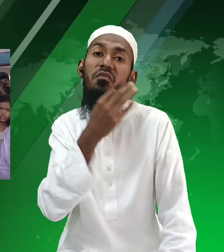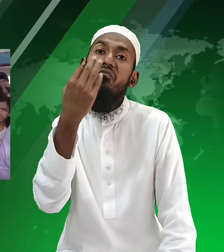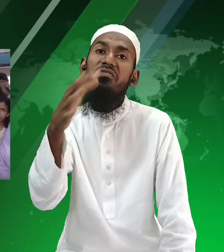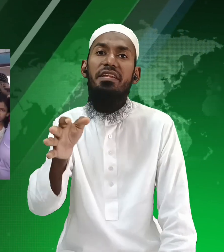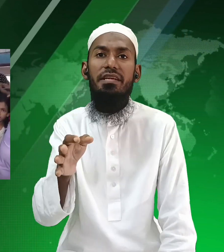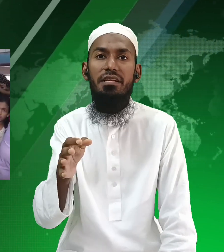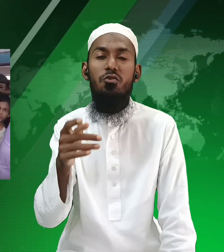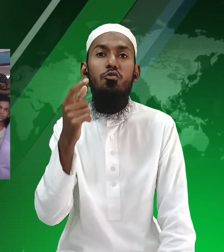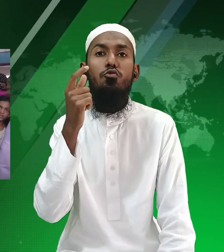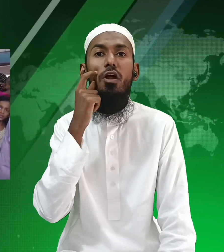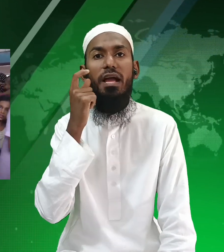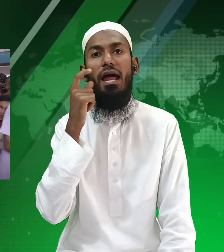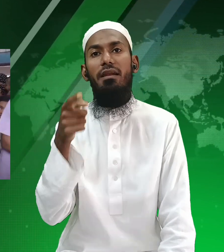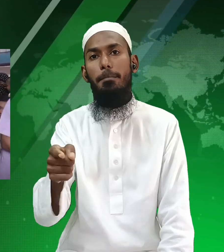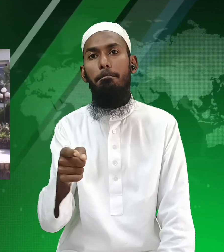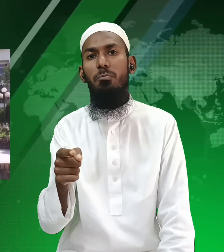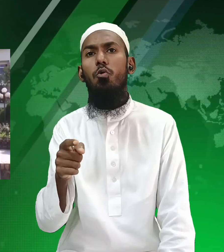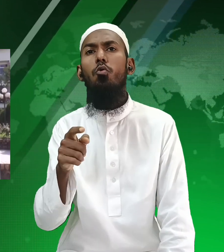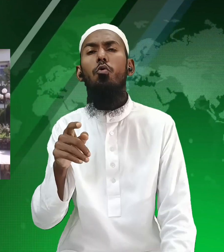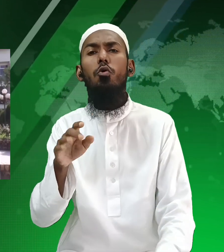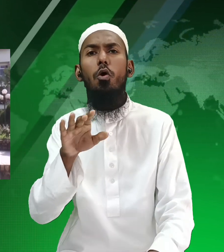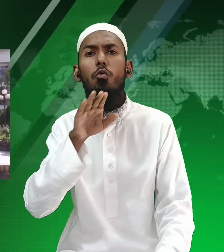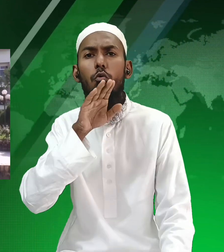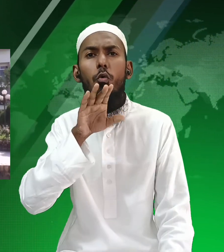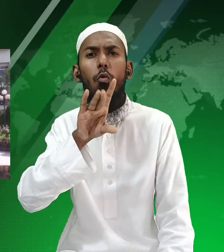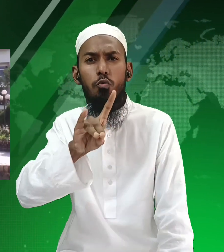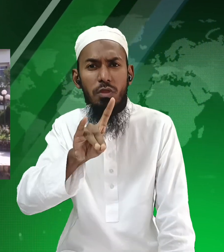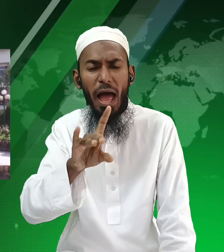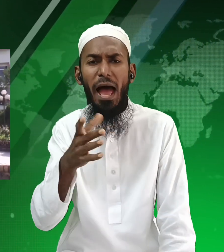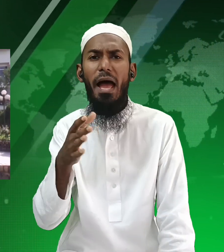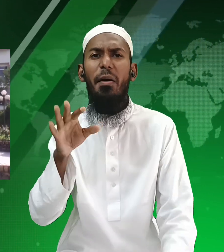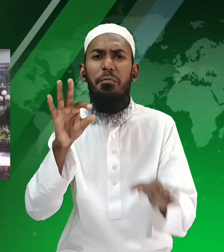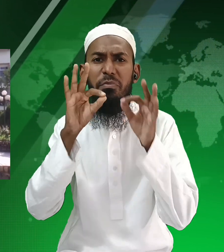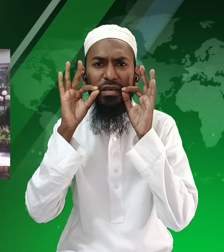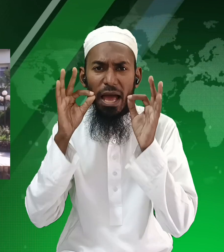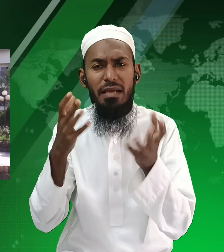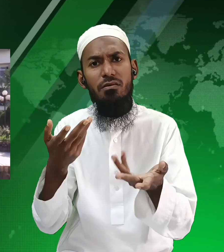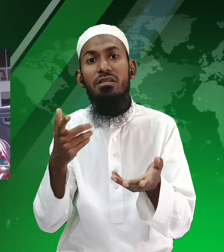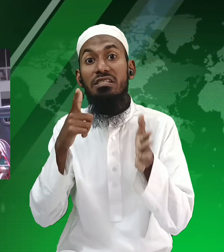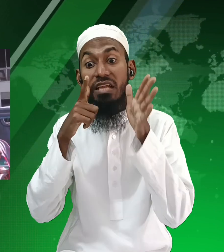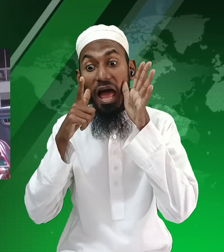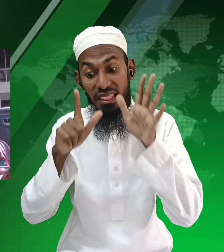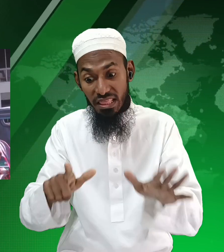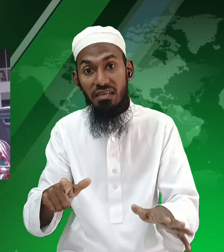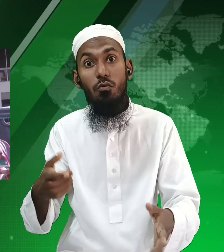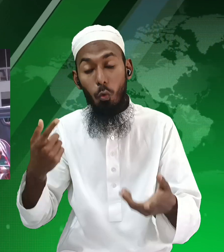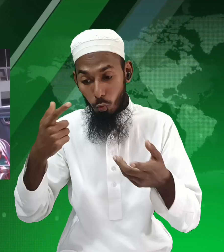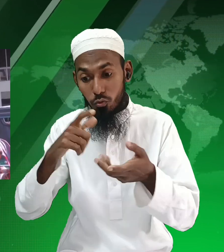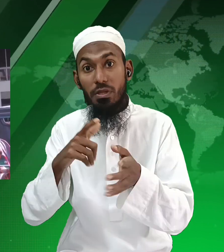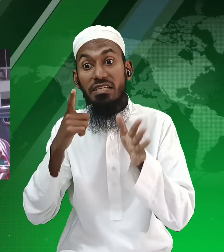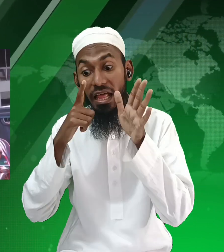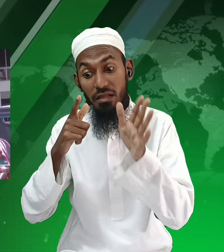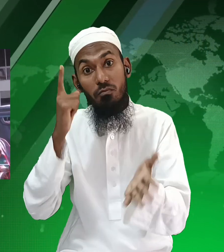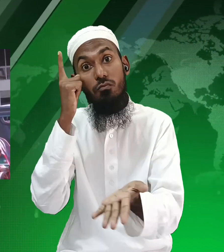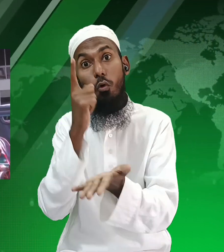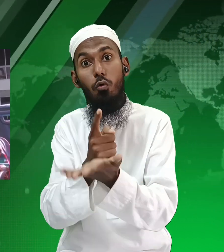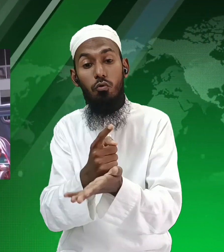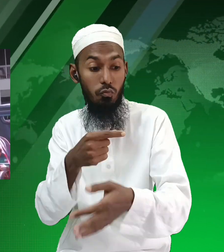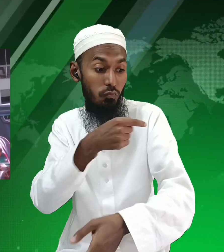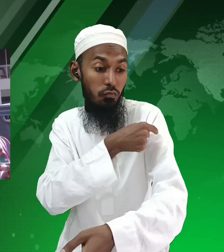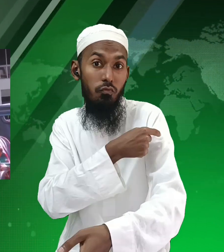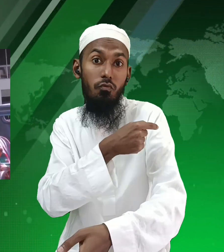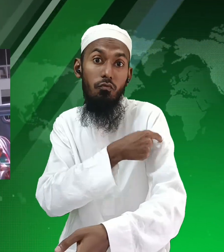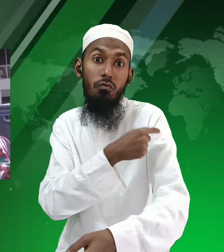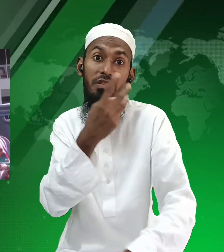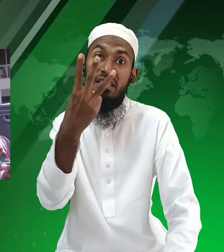সহ বন্যপ্রাণীর আক্রমণের শিকার রোগীদের 7 দিনের মধ্যে জলাতঙ্ক রোগের ভ্যাকসিনের 3টি ডোজ নিতে হয়। এছাড়া